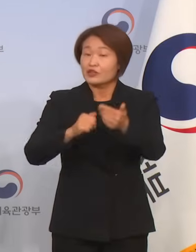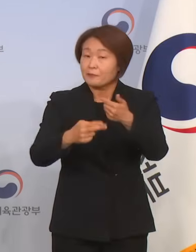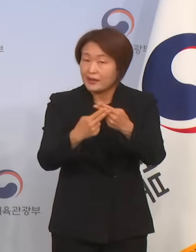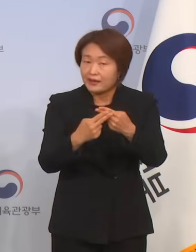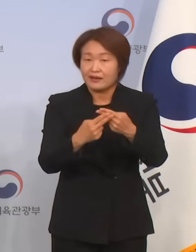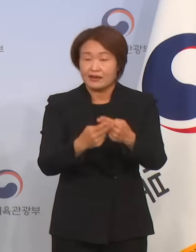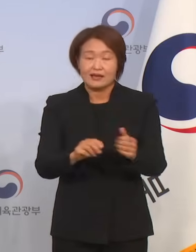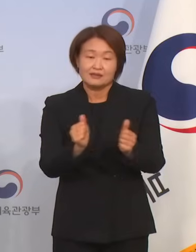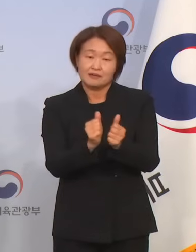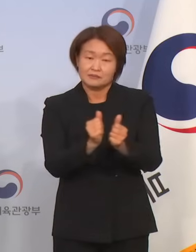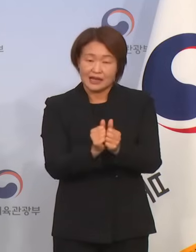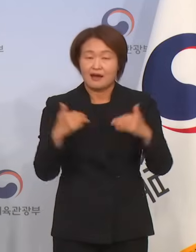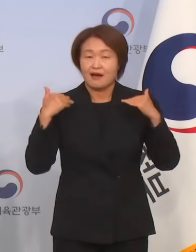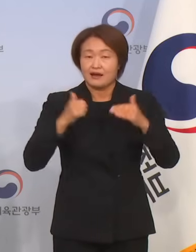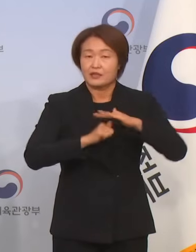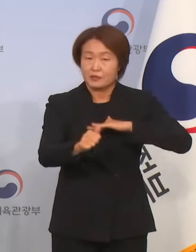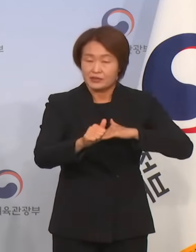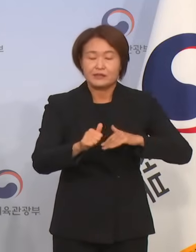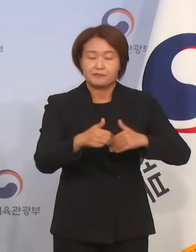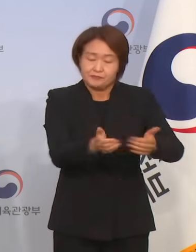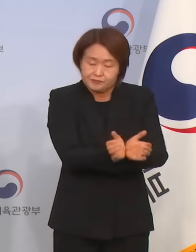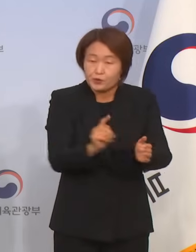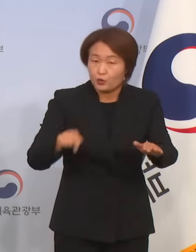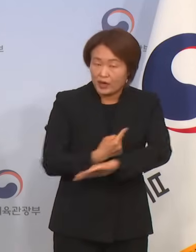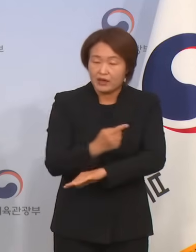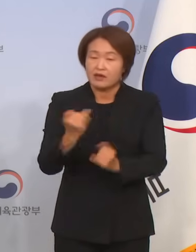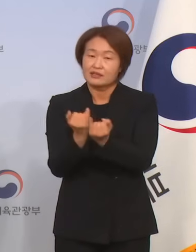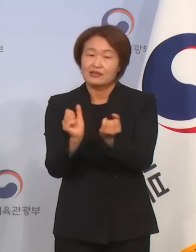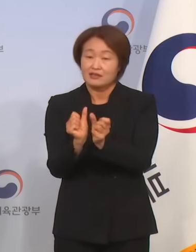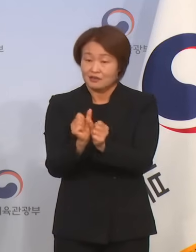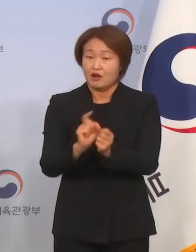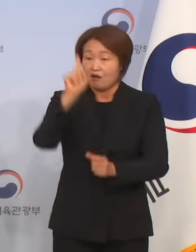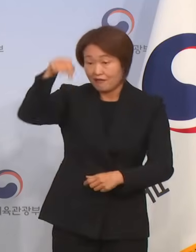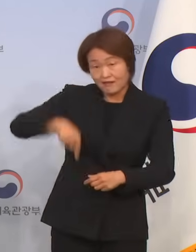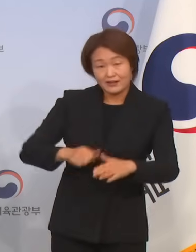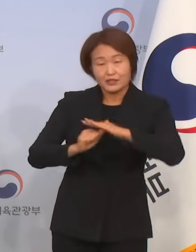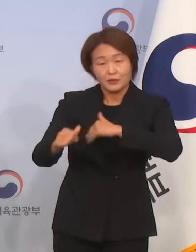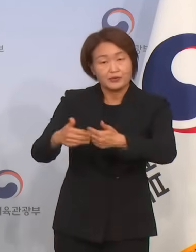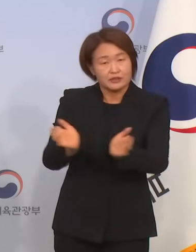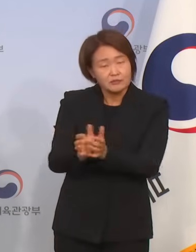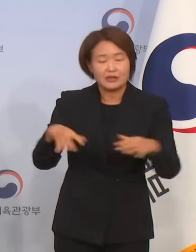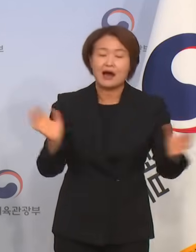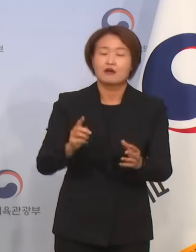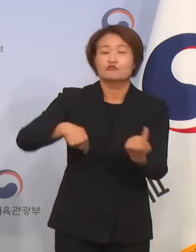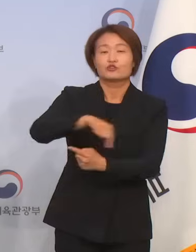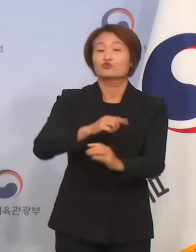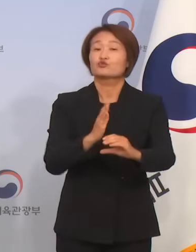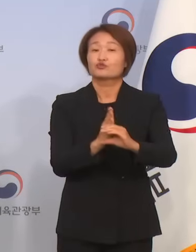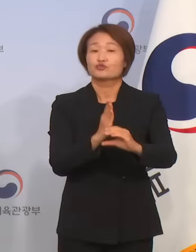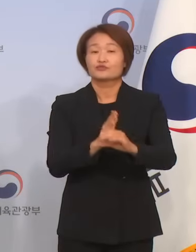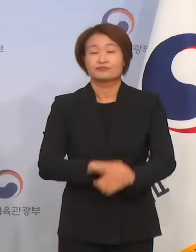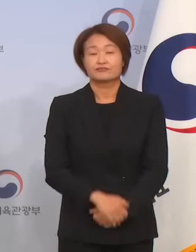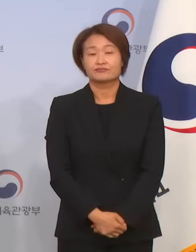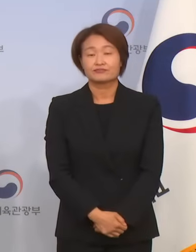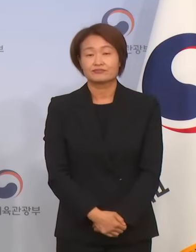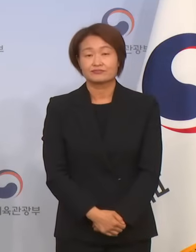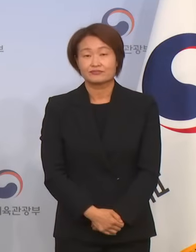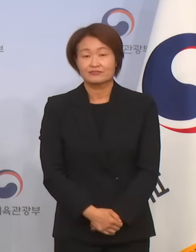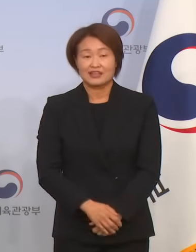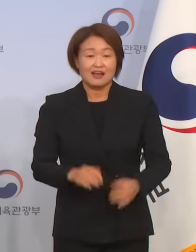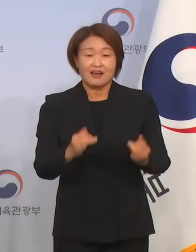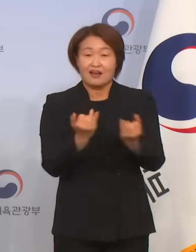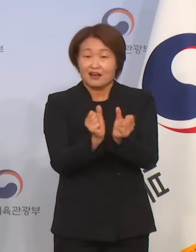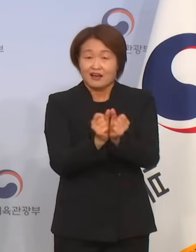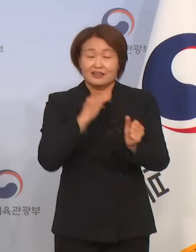축구협회는 남자 성인 대표팀 이외에도 남녀 연령별 국가대표팀을 운영하고 있습니다.